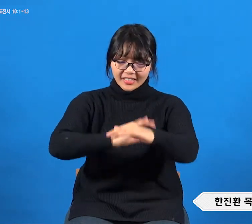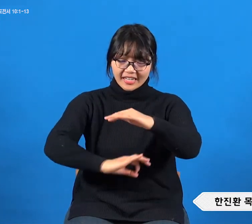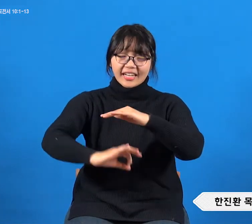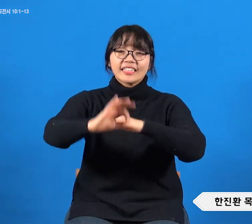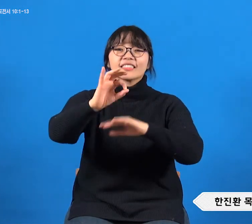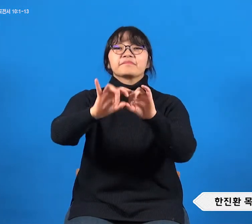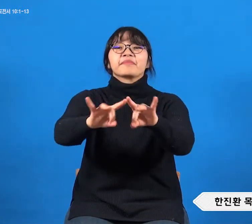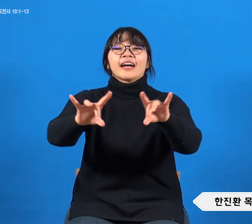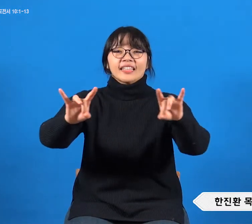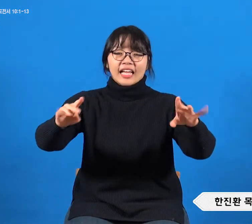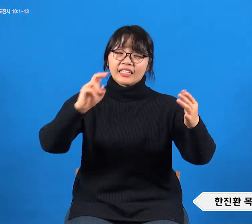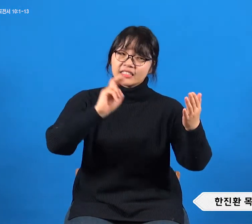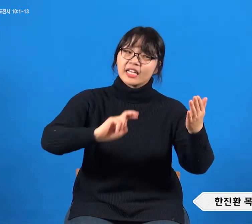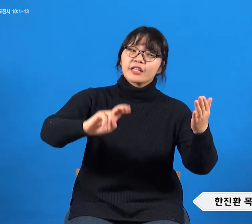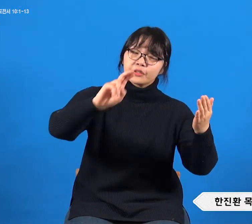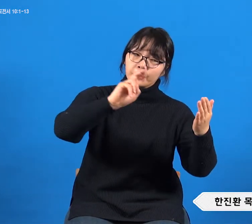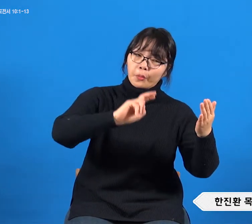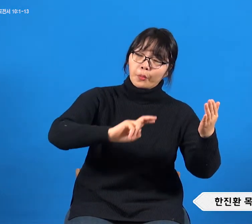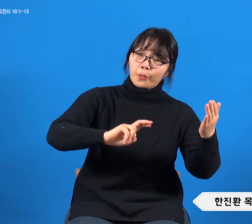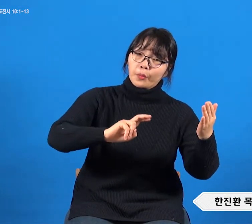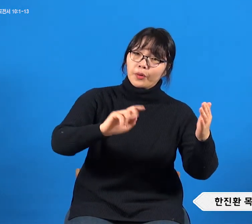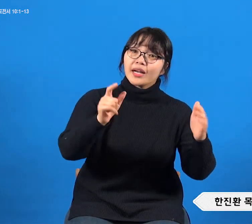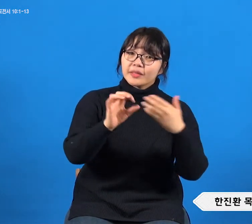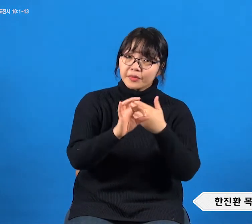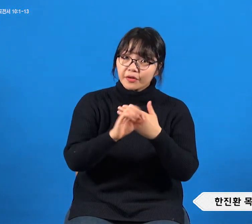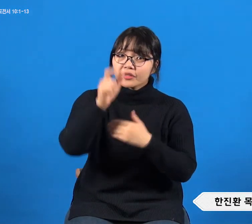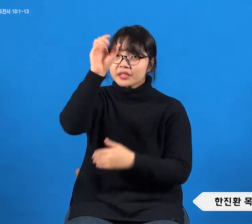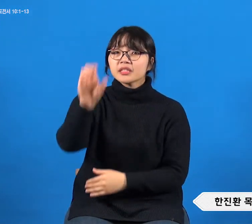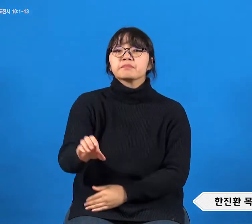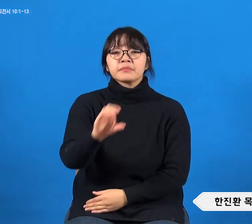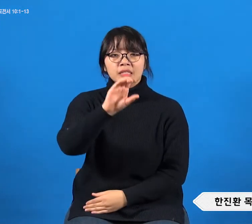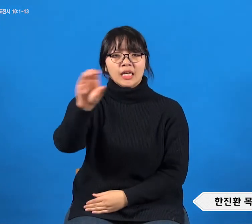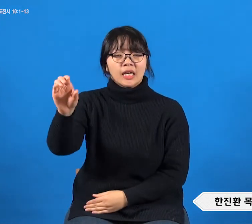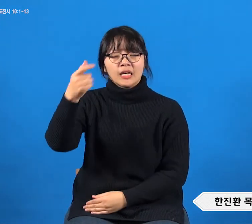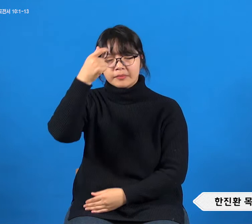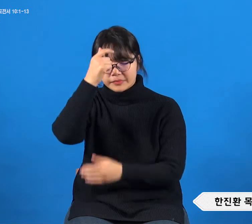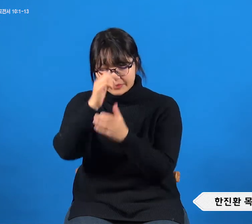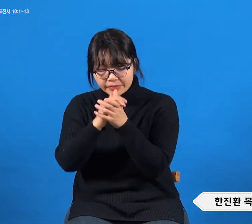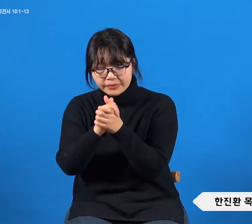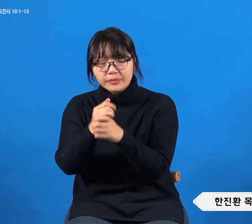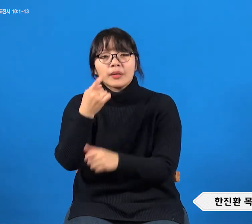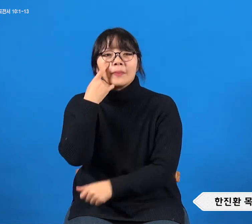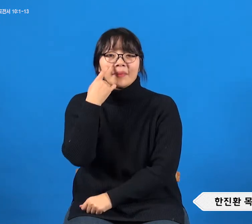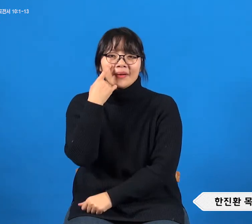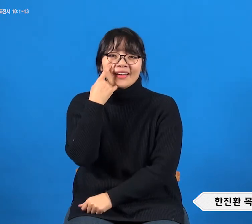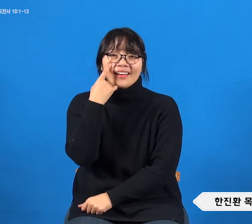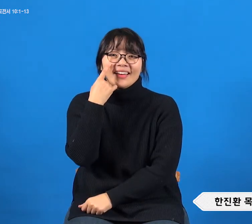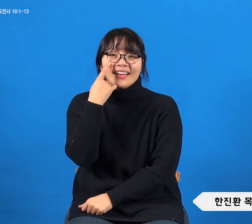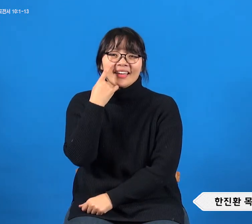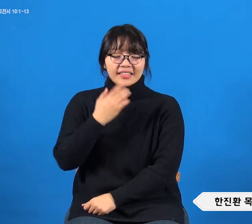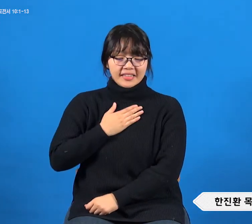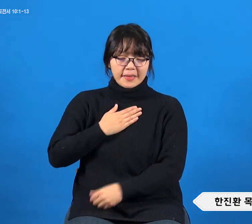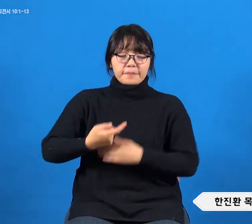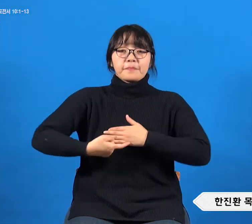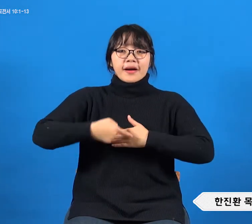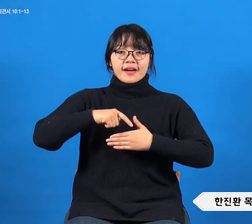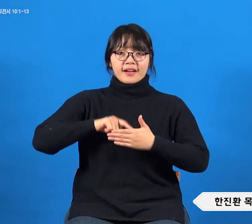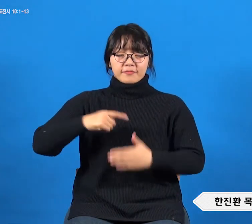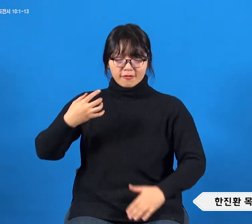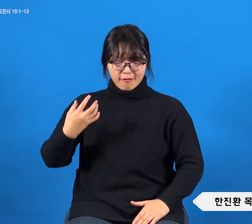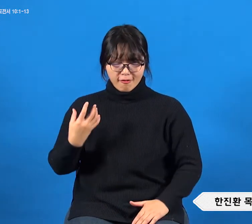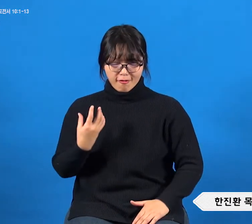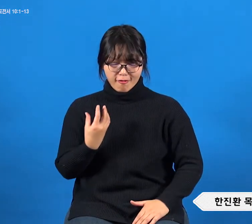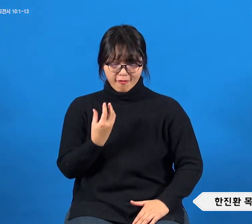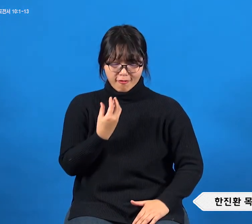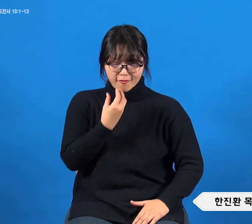아침마다 찬송을 부르든지 십자가 묵상하는 것을 빠뜨리지 마십시오. 그래서 내 마음이